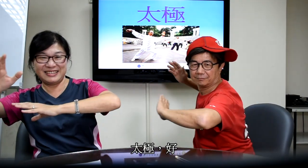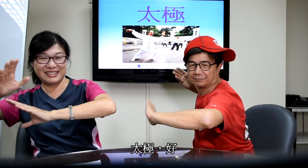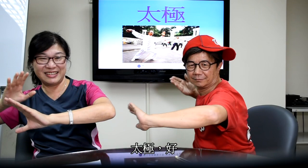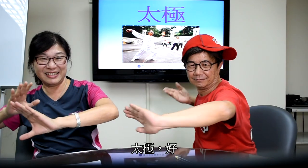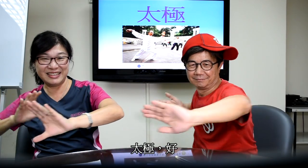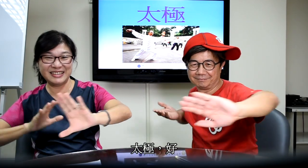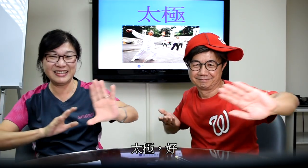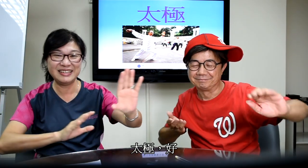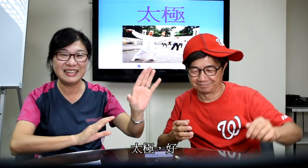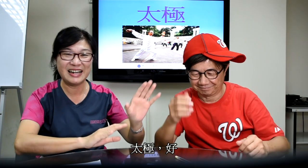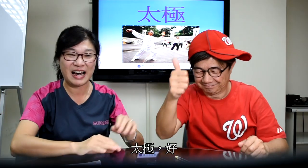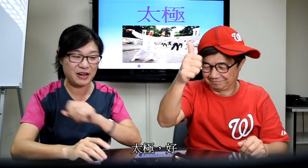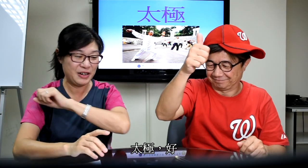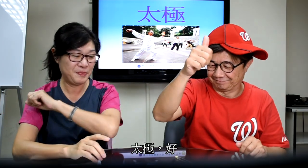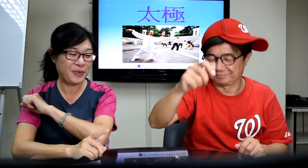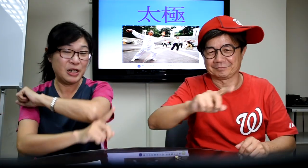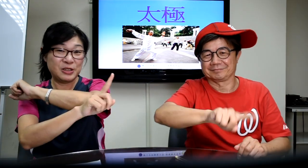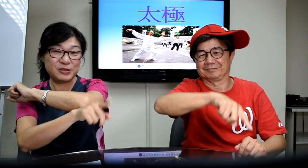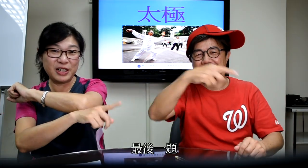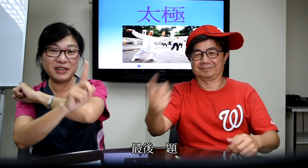太极。好，最后一题。